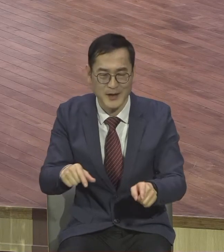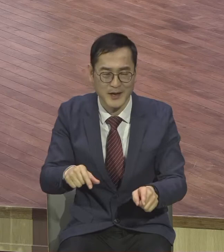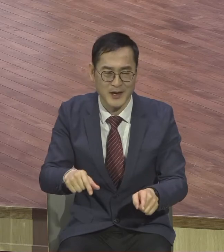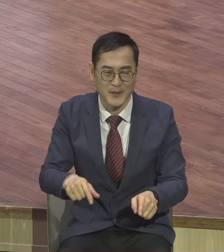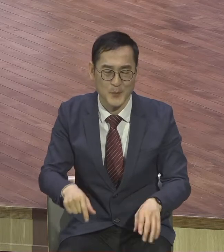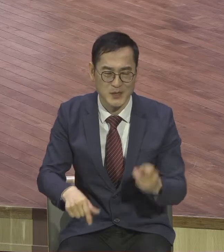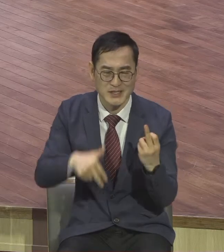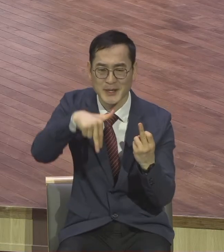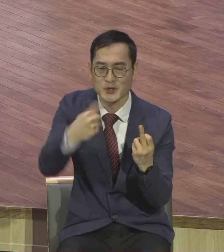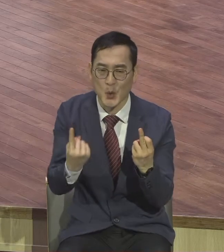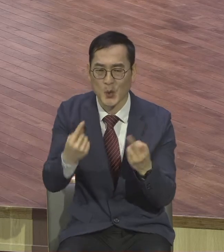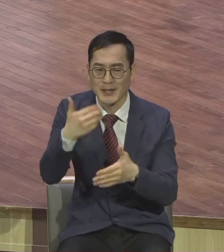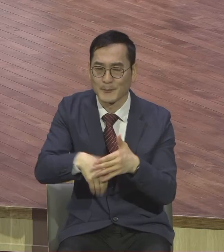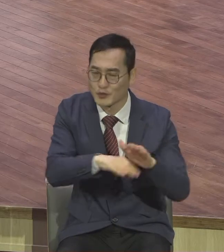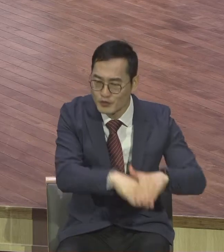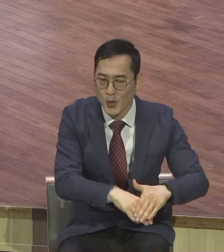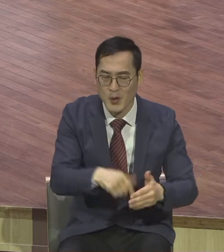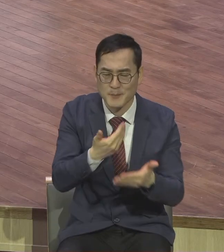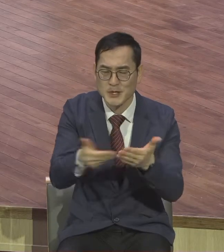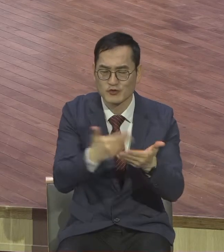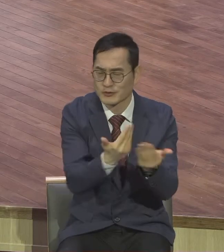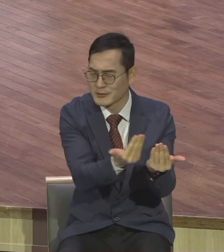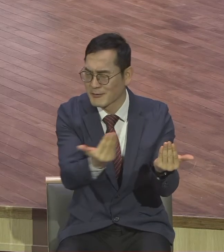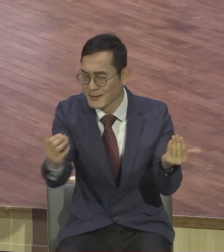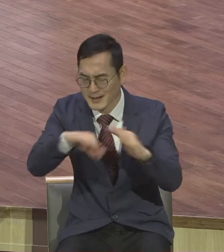이런 말을 하더라고요 제가